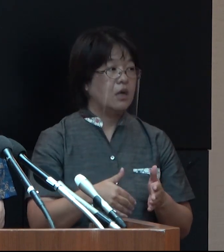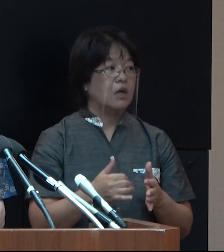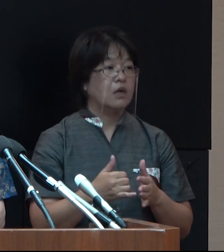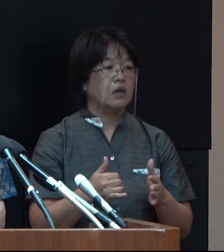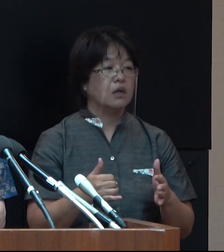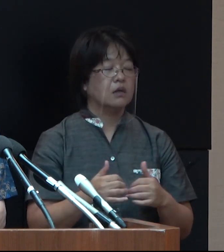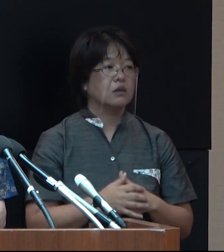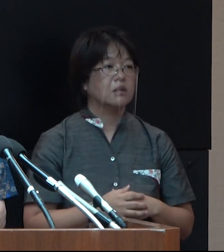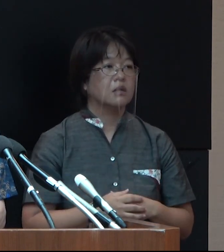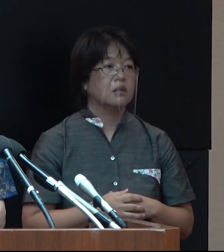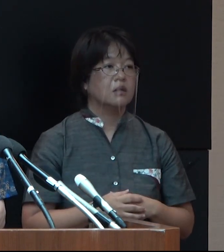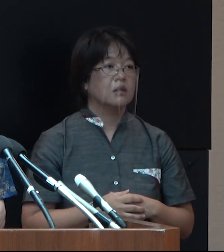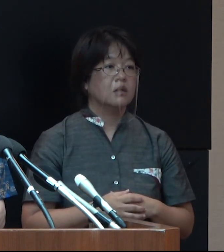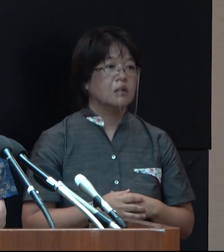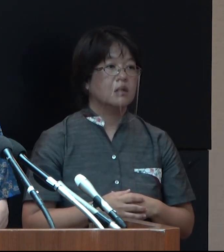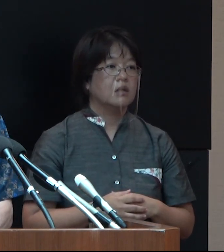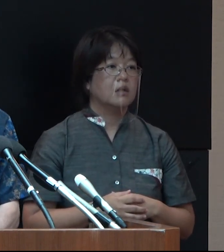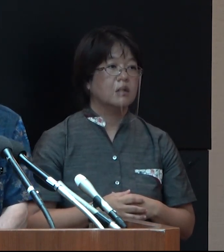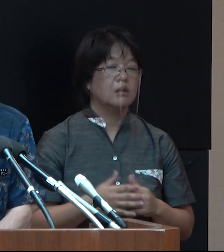1、2問